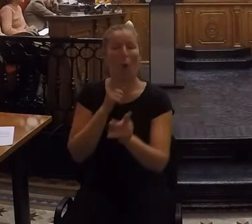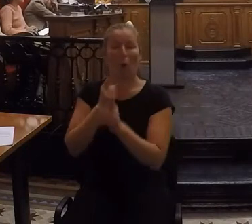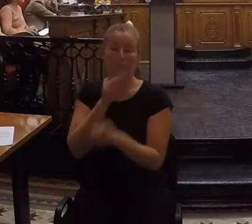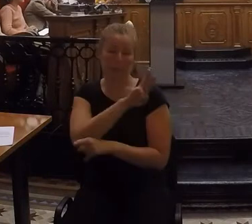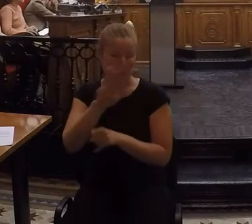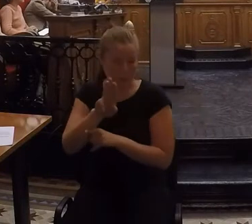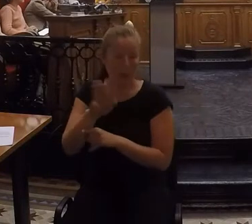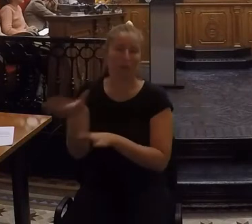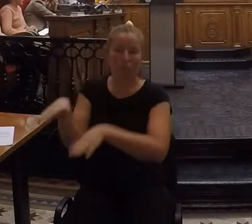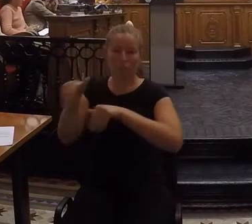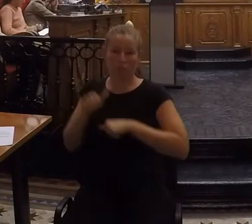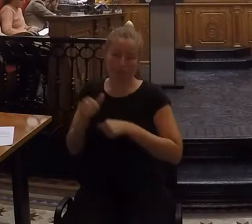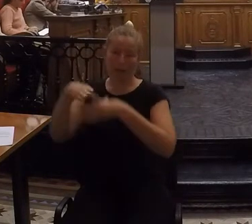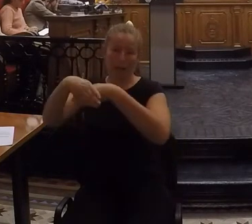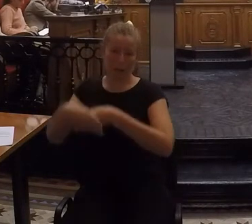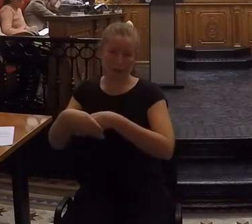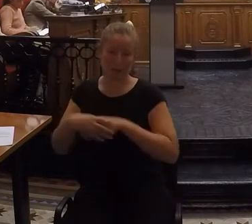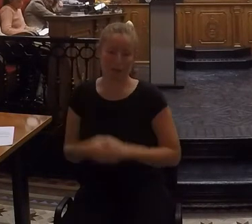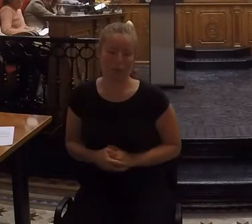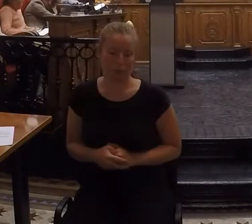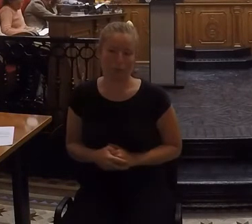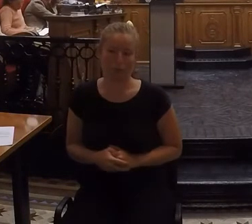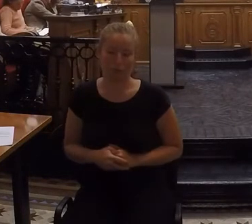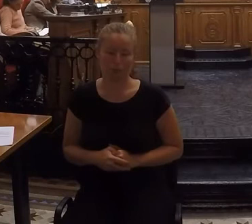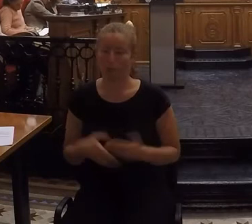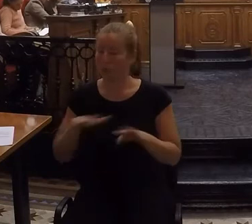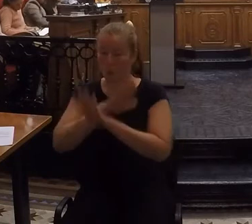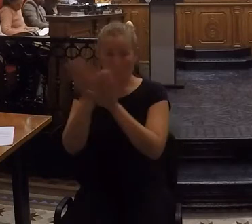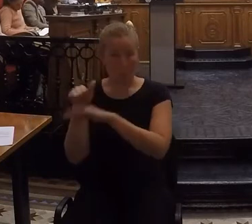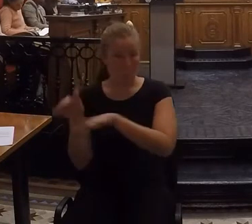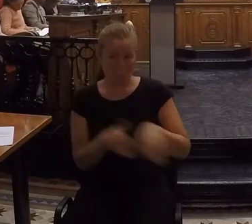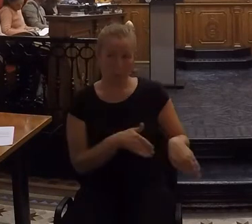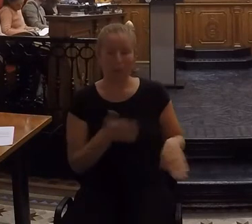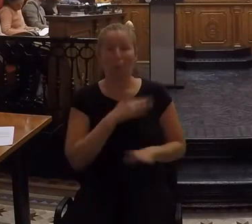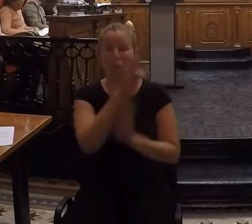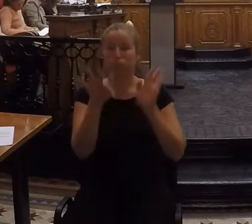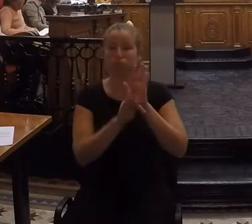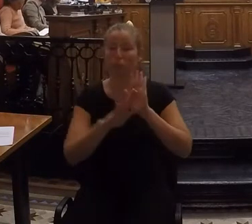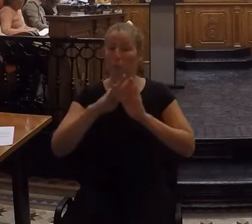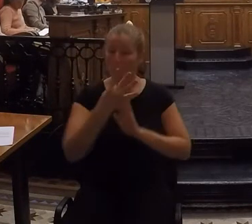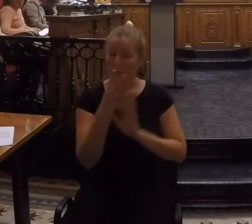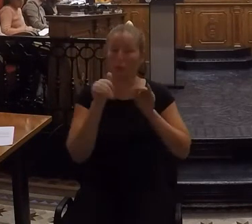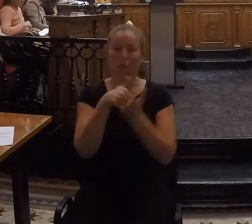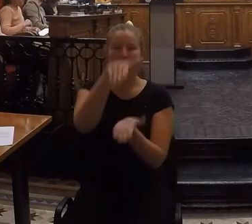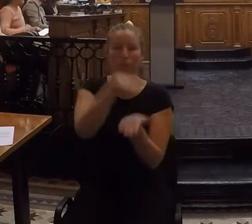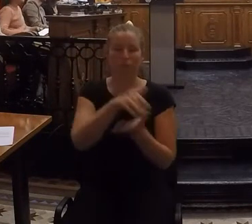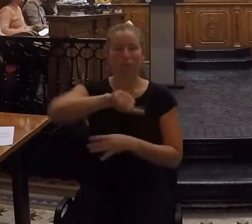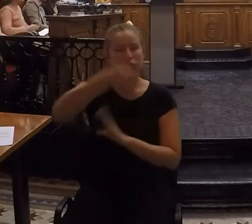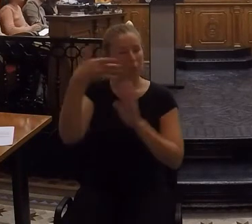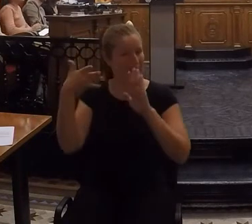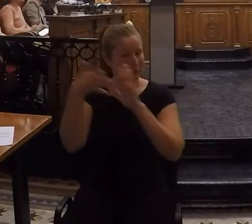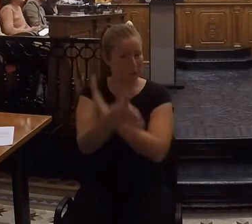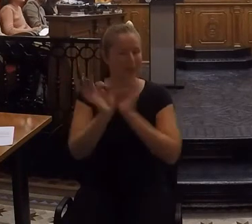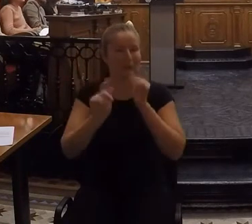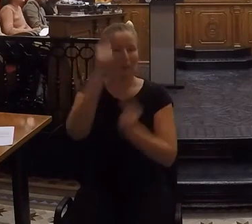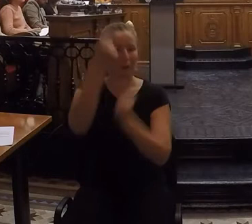Popular y la abstención de Ilicitanos por Elche. Y, por último, pasamos al punto cuarto, expediente de aprobación definitiva del